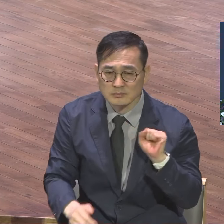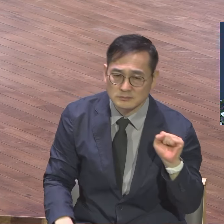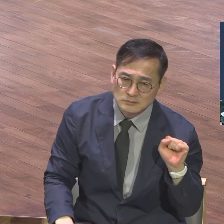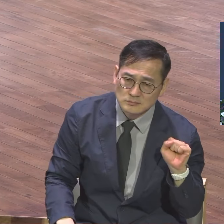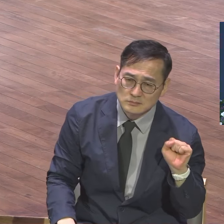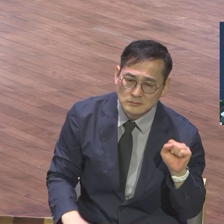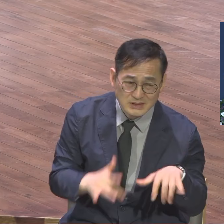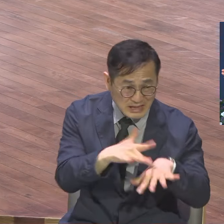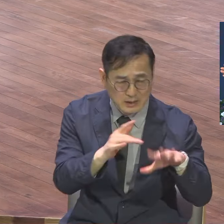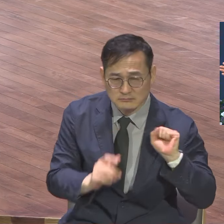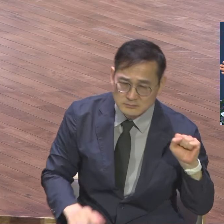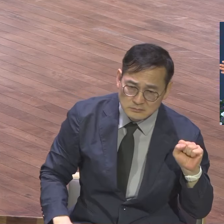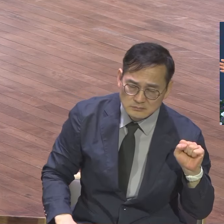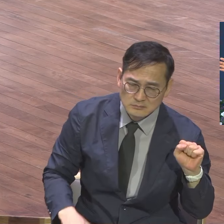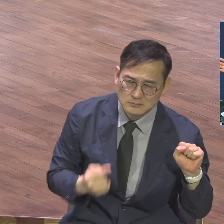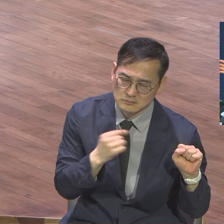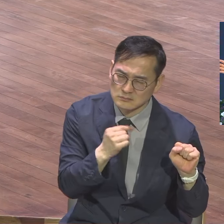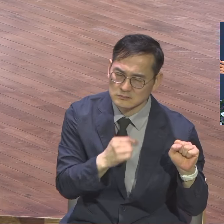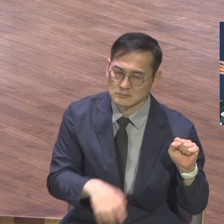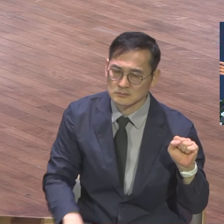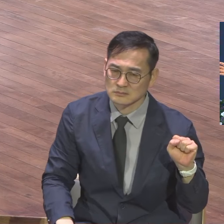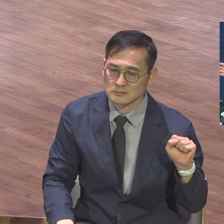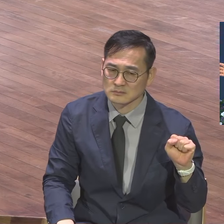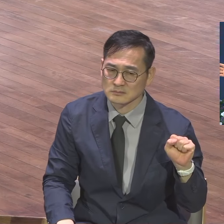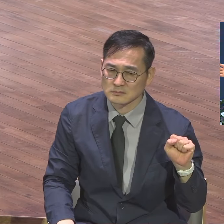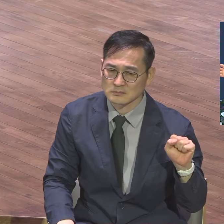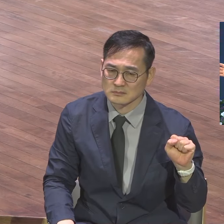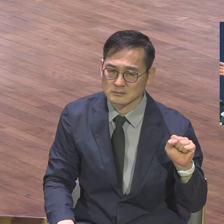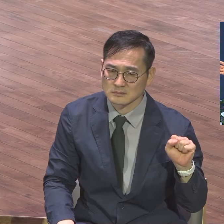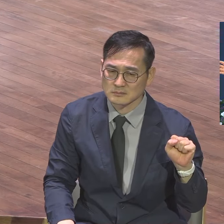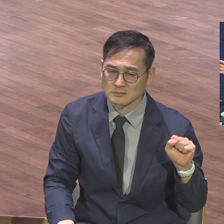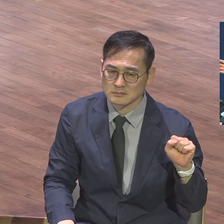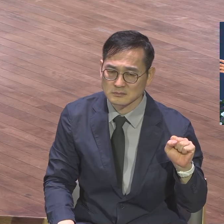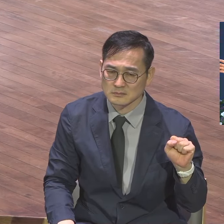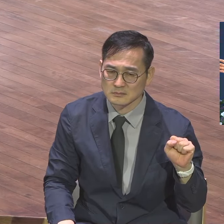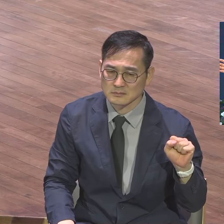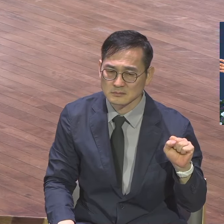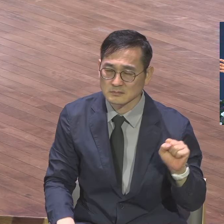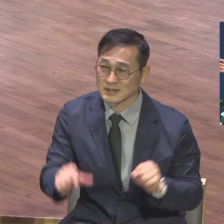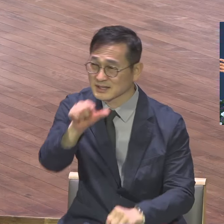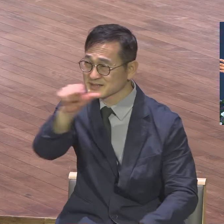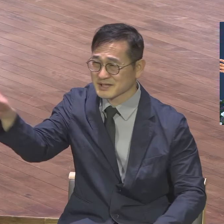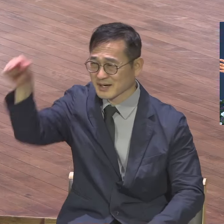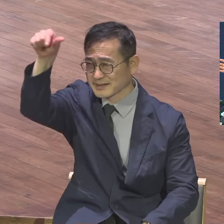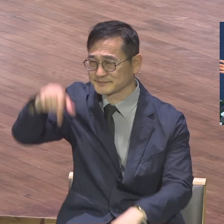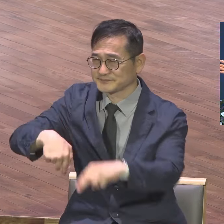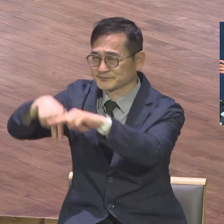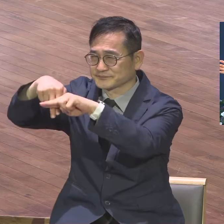그래서 예수님이요. 십자가에 단번에 탁 십자가 마지막 지시면서 마지막 숨건이 직전에 하신